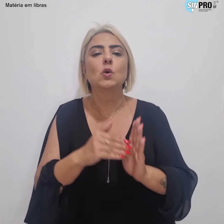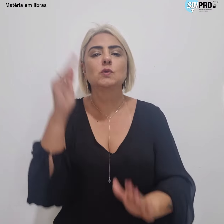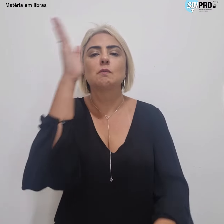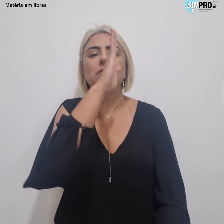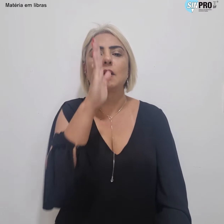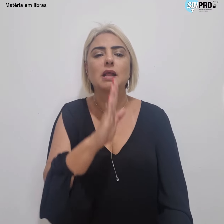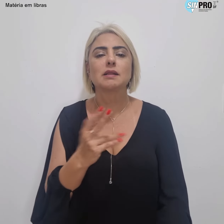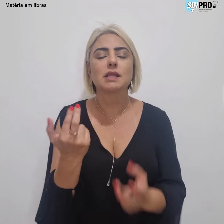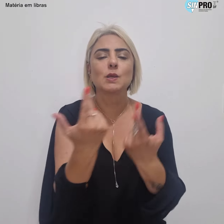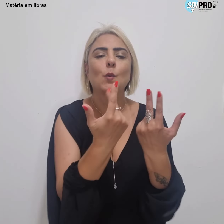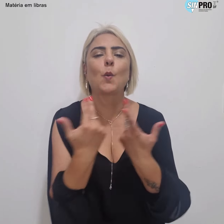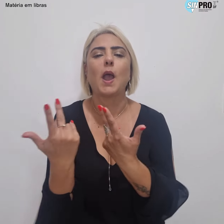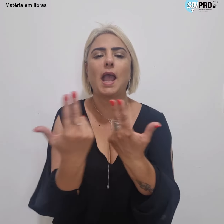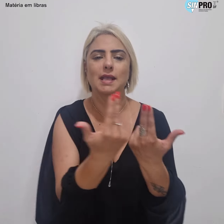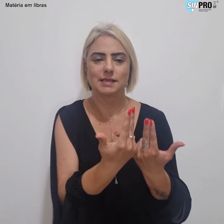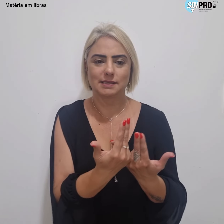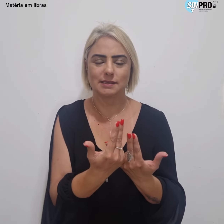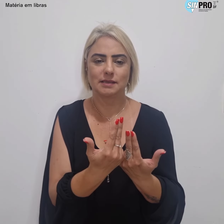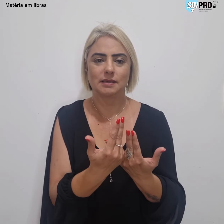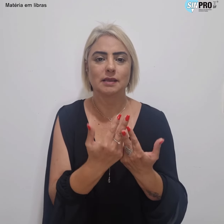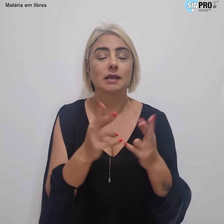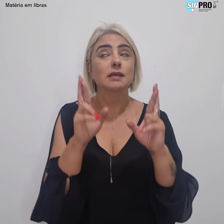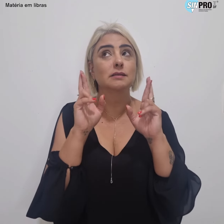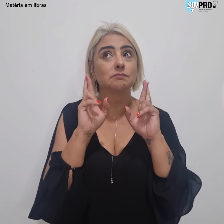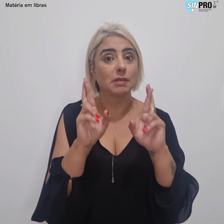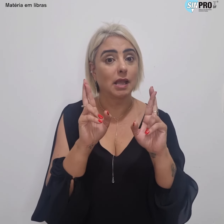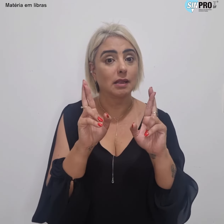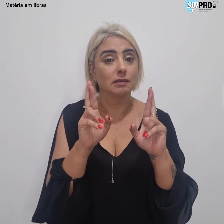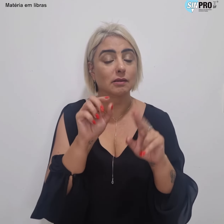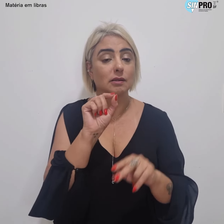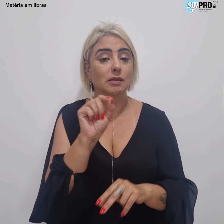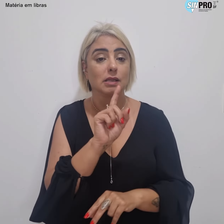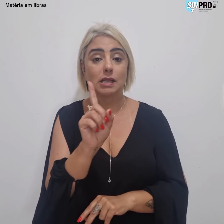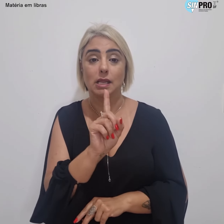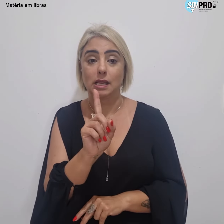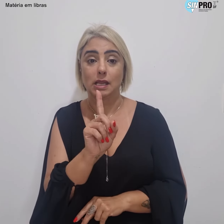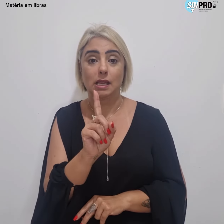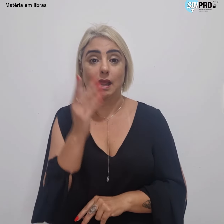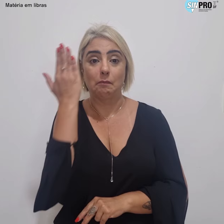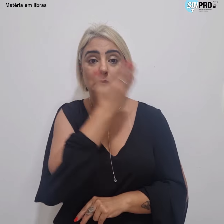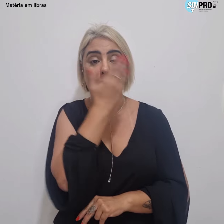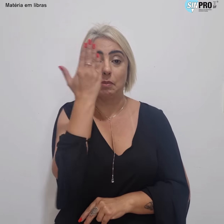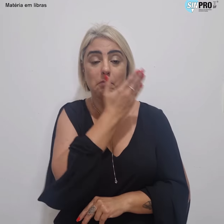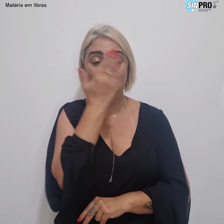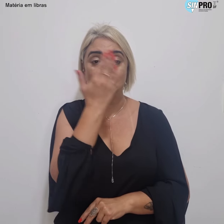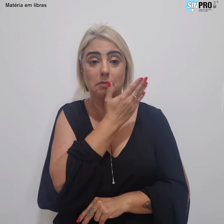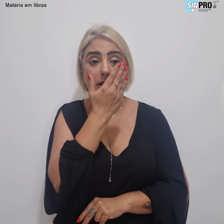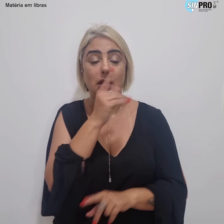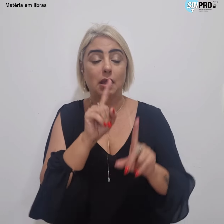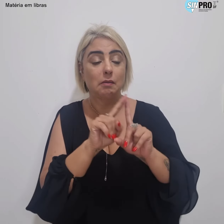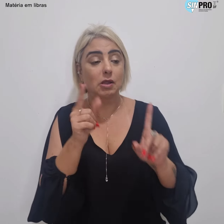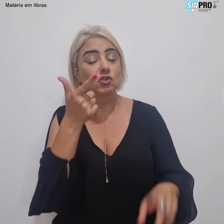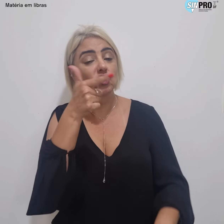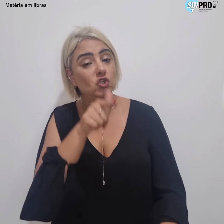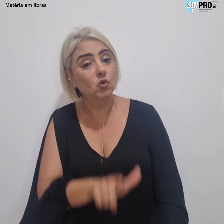são iguais. Esperam que este não os invisibilize mais uma vez e